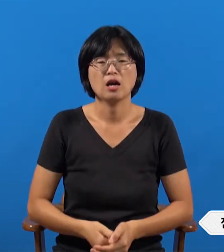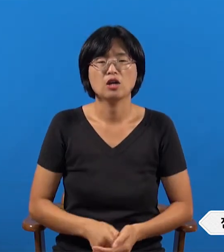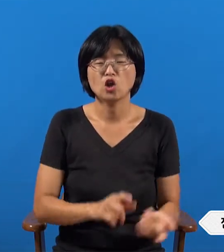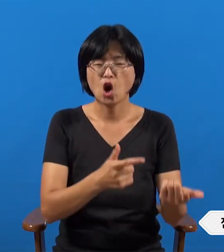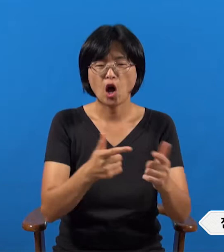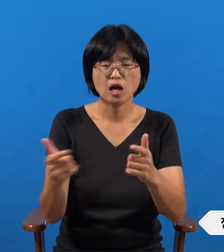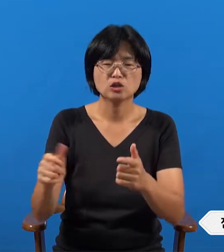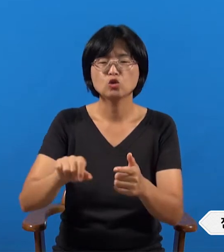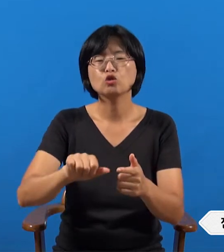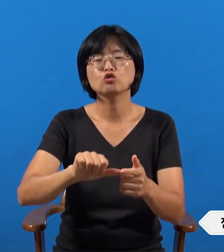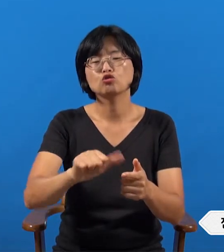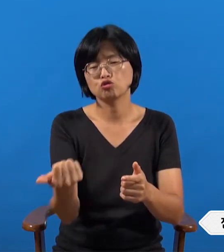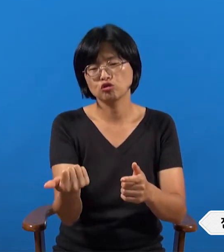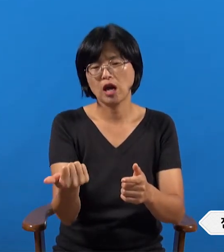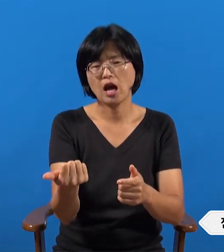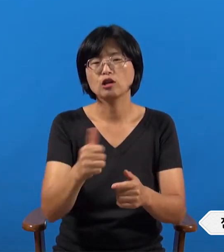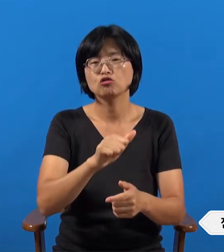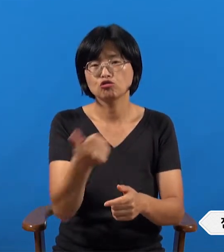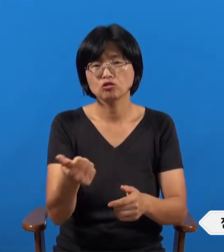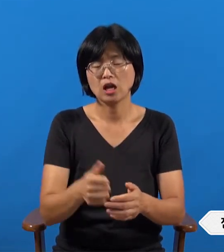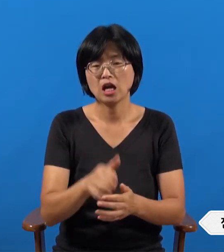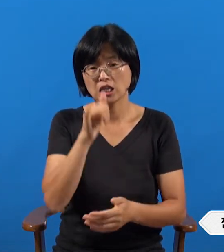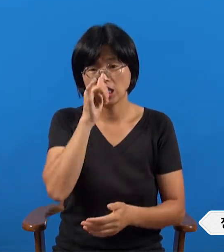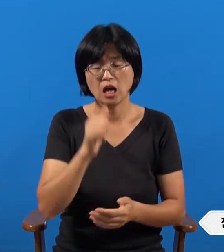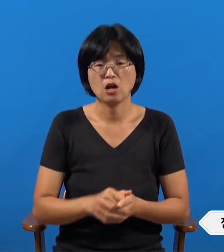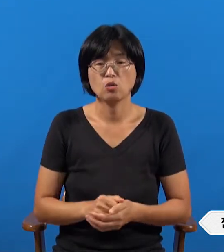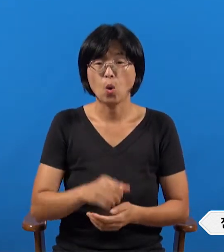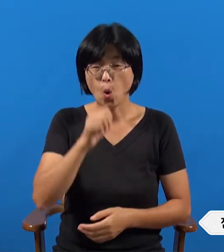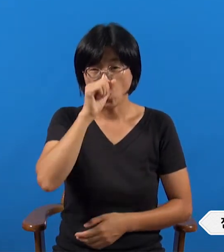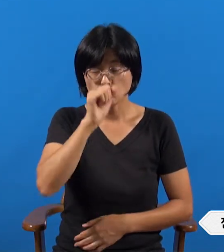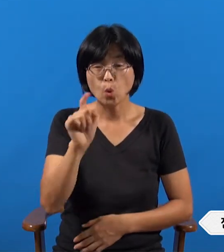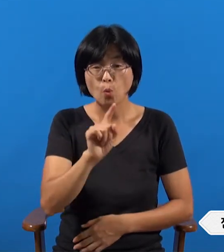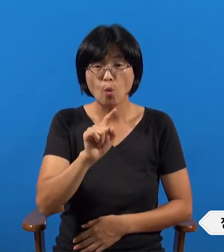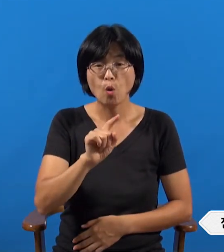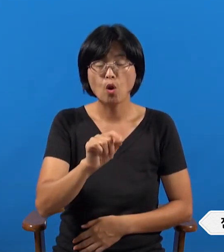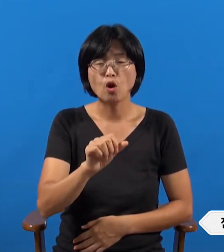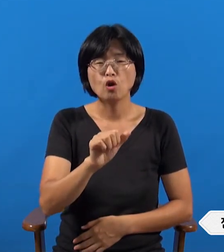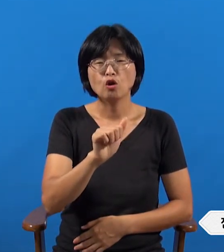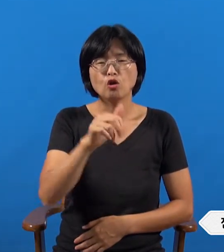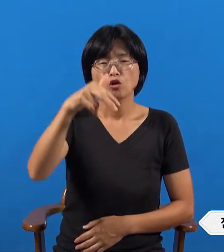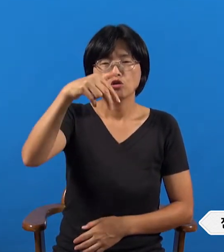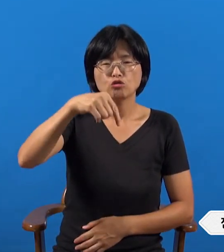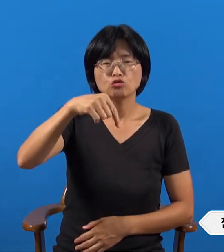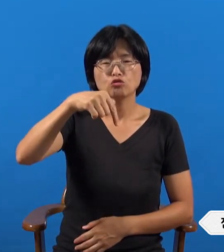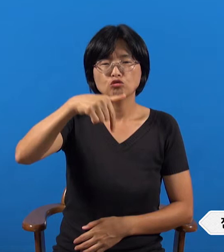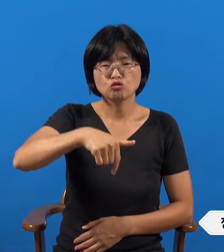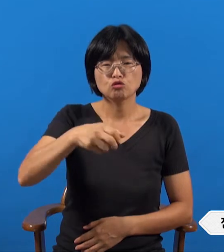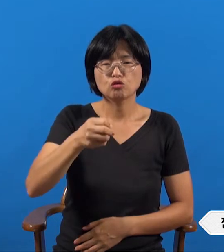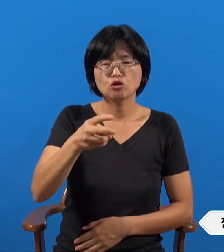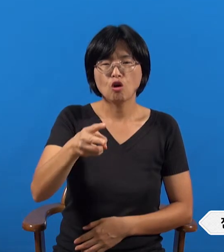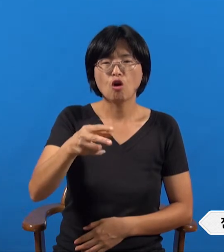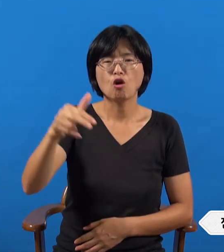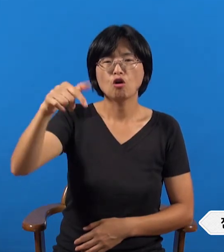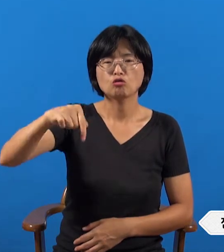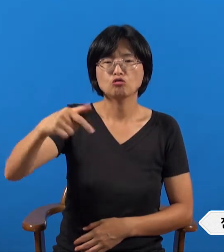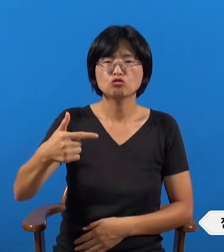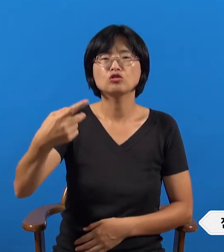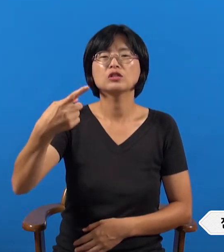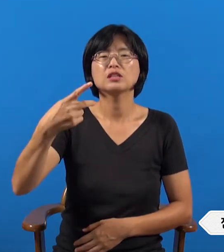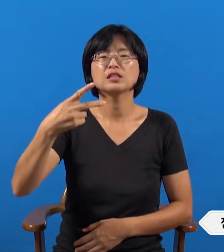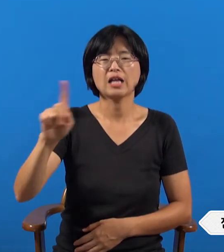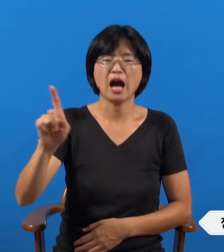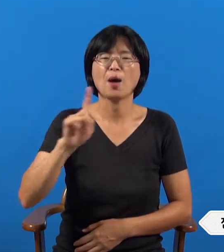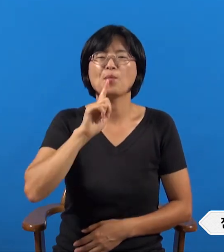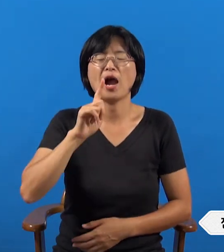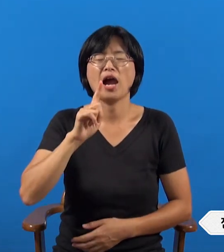다 죽인다고 합니다. 아니 좋은 것도 와 죽여준다 라고 이야기합니다. 그런데 오늘